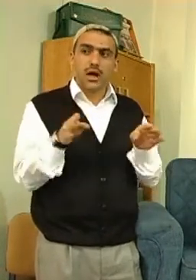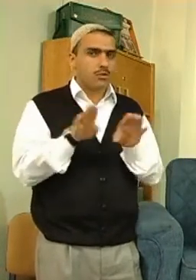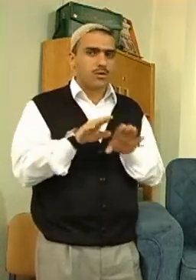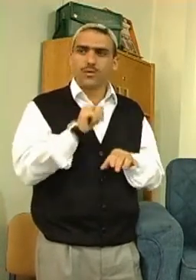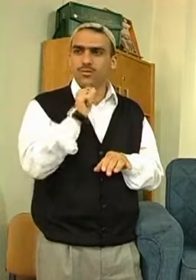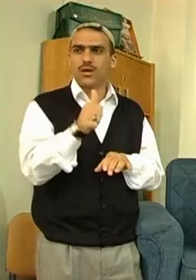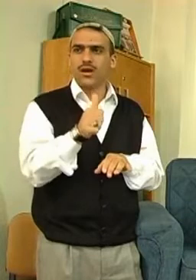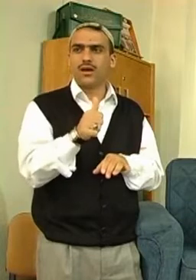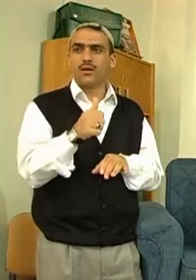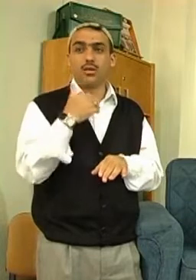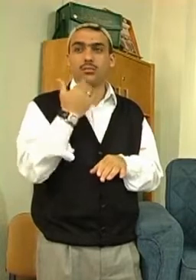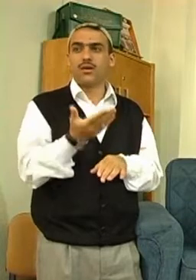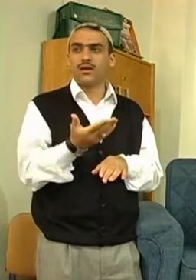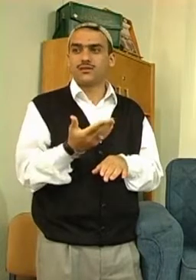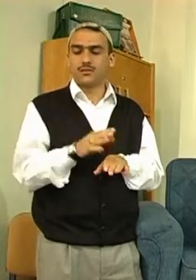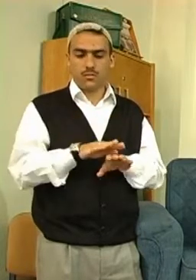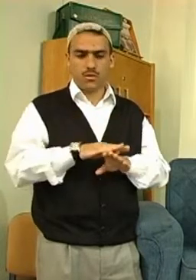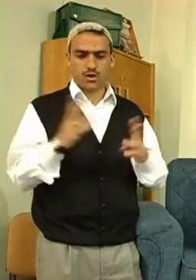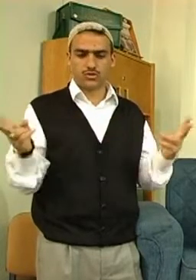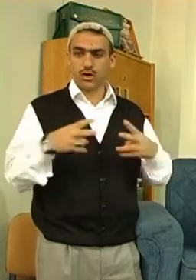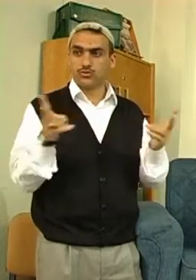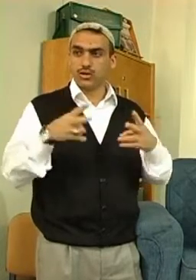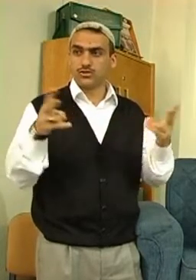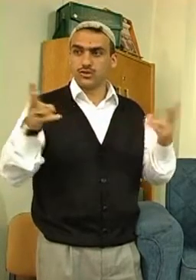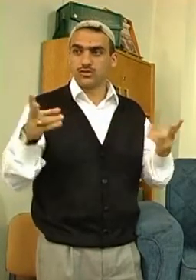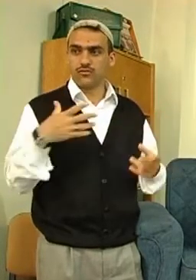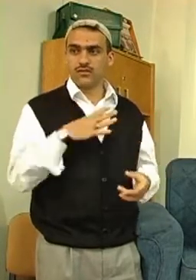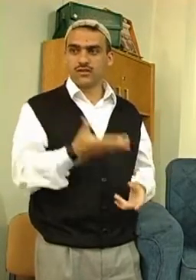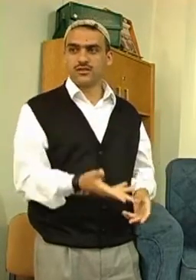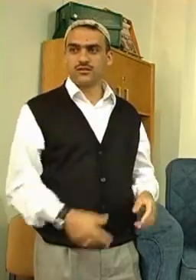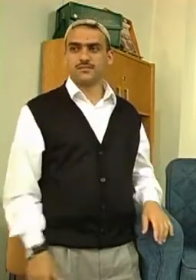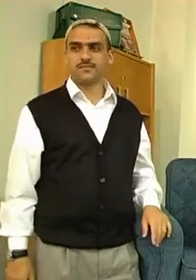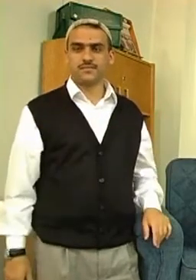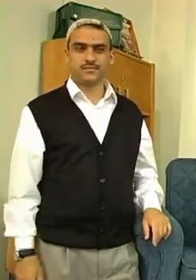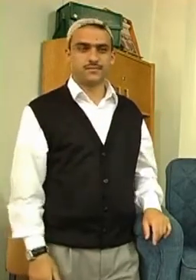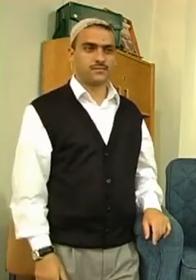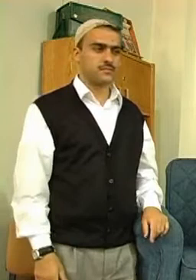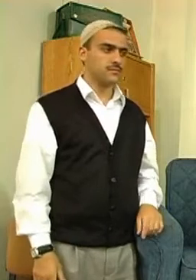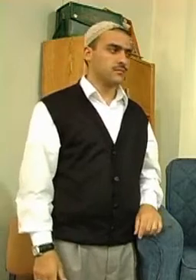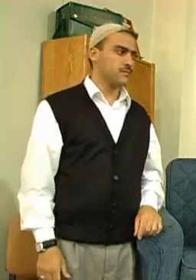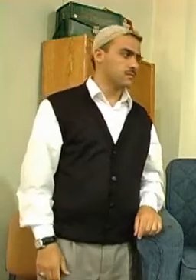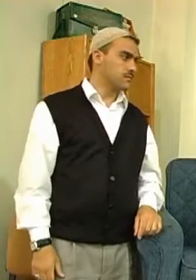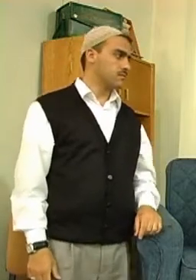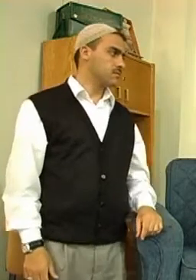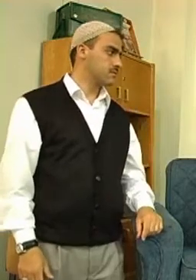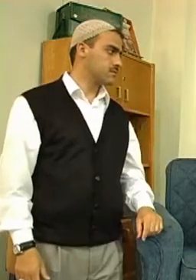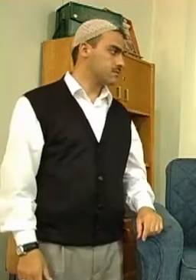oluyor, insandaki bütün güzellikleri örtüyor. Hatta o insanda ne vicdan kalıyor, ne insaf kalıyor, ne ahlak kalıyor, ne adalet